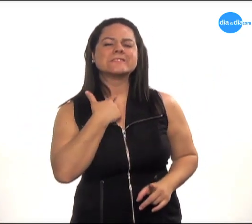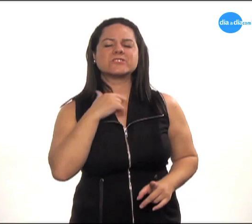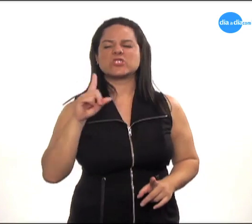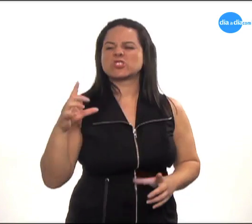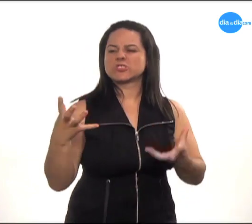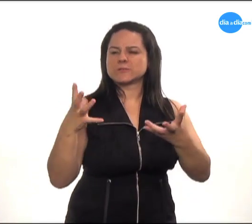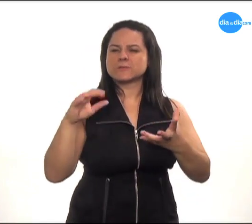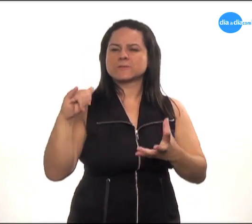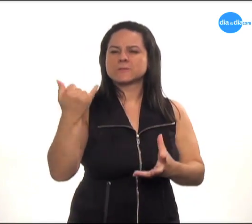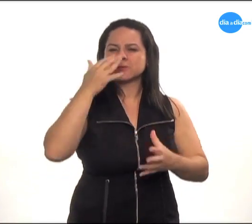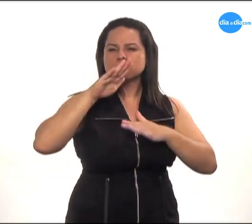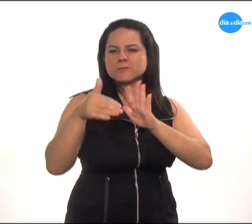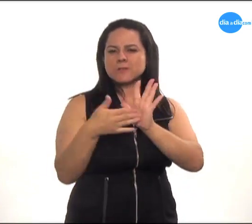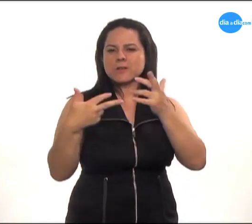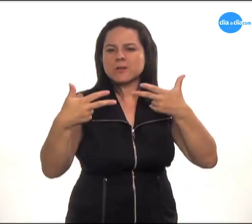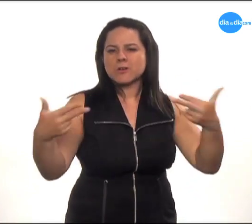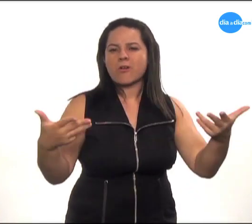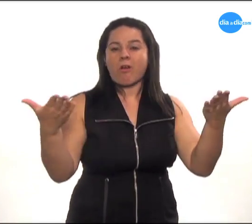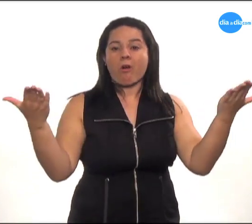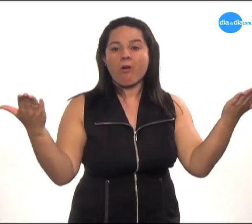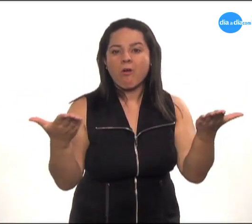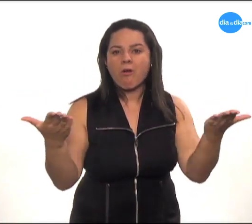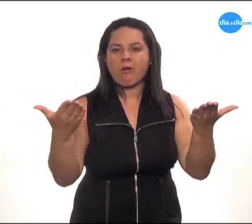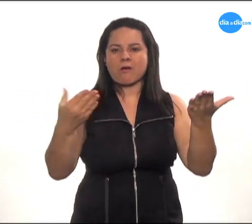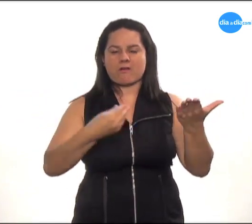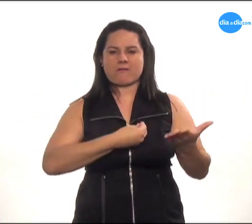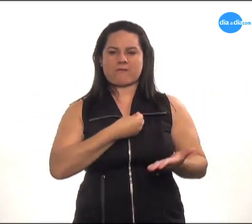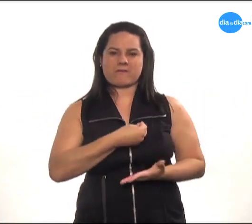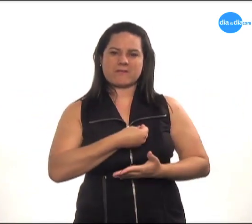já. É tão forte isso, e Satanás é tão